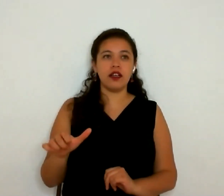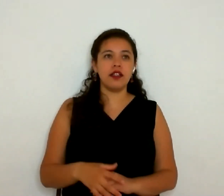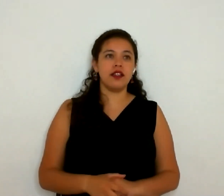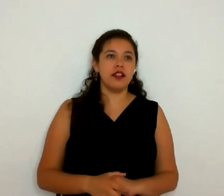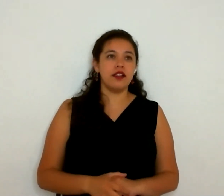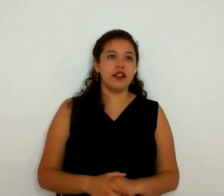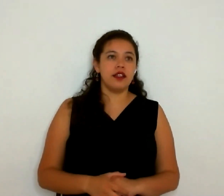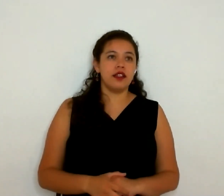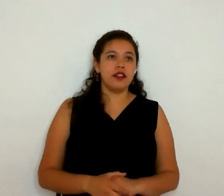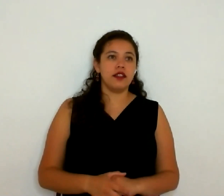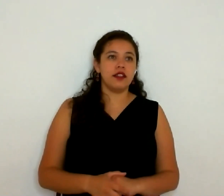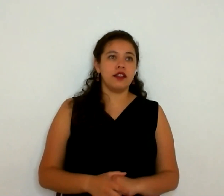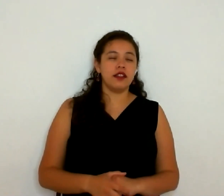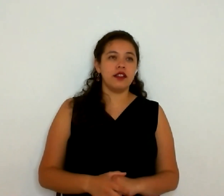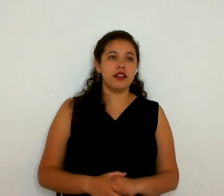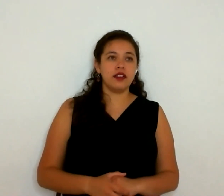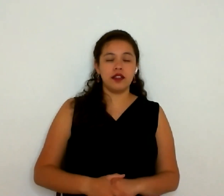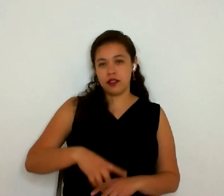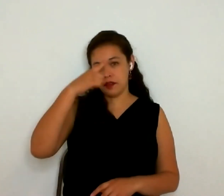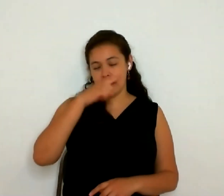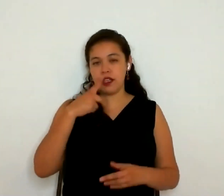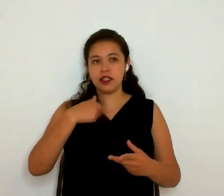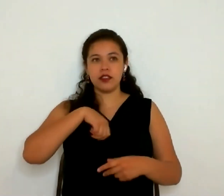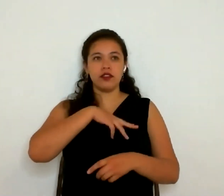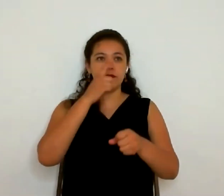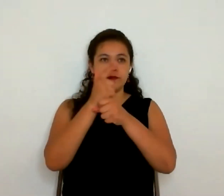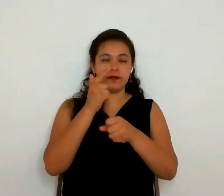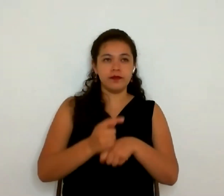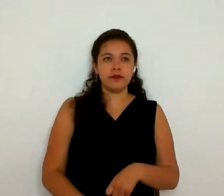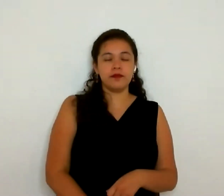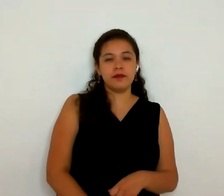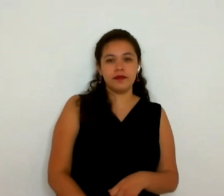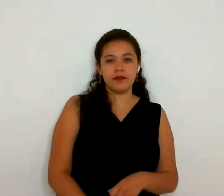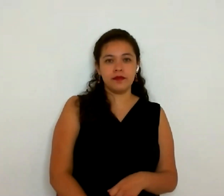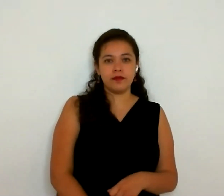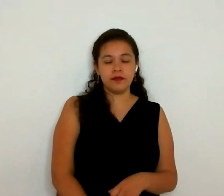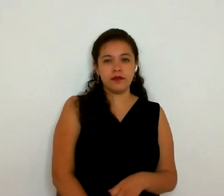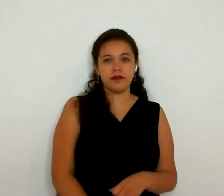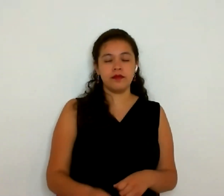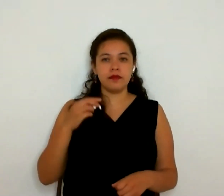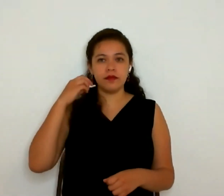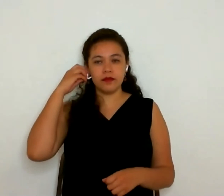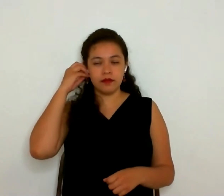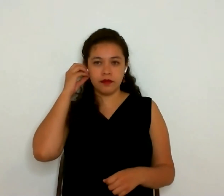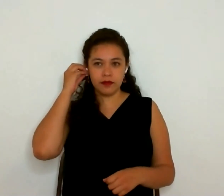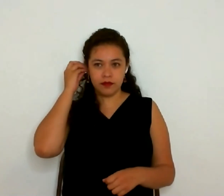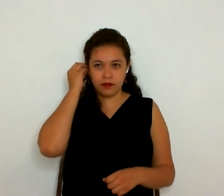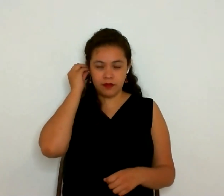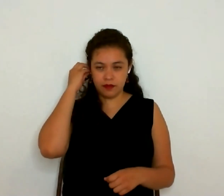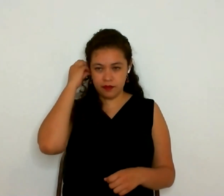ya está como más fácil identificar o clasificar a la hora que viene ya con esos niveles